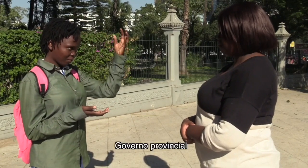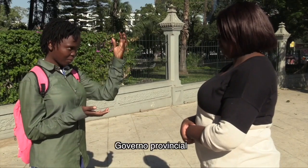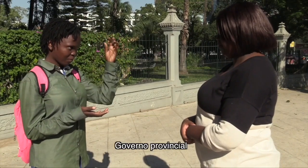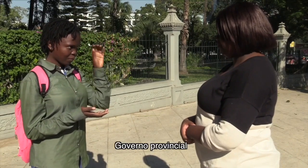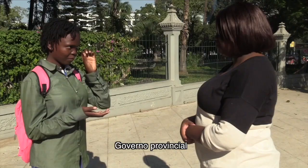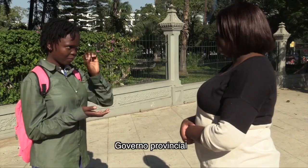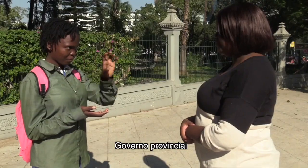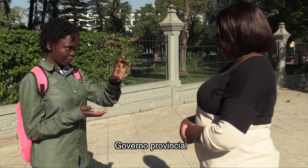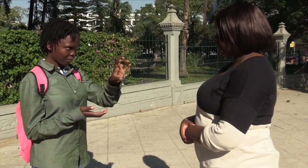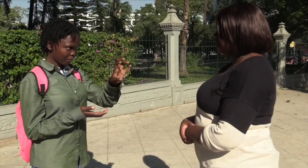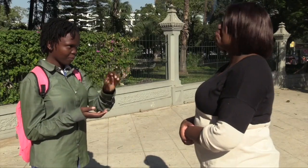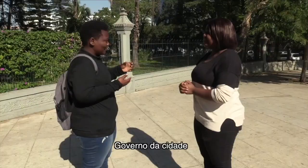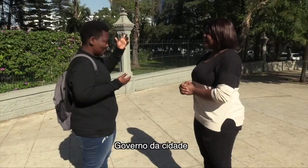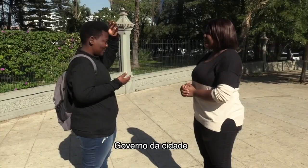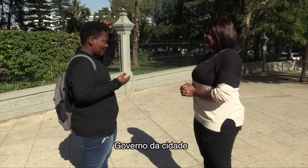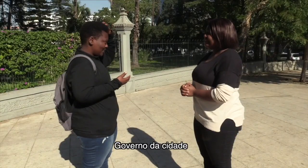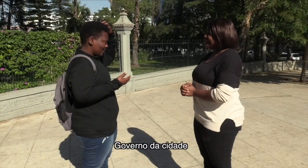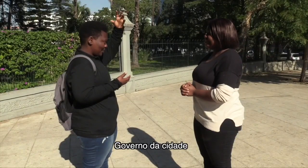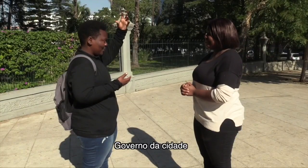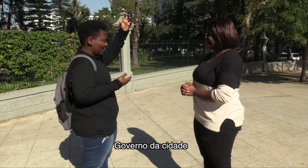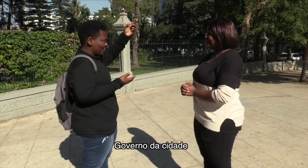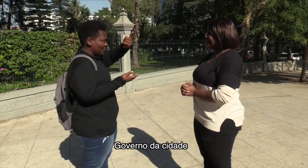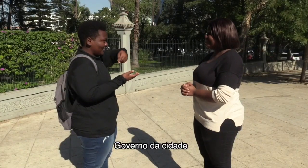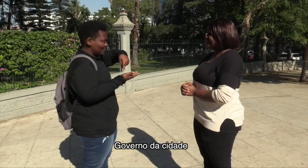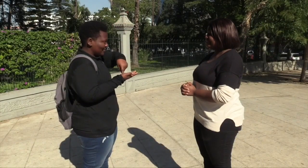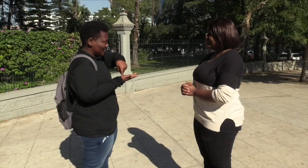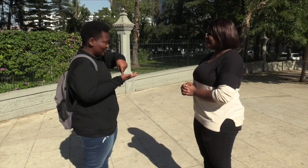Governo provincial. Governo da cidade.